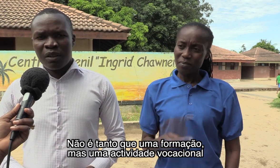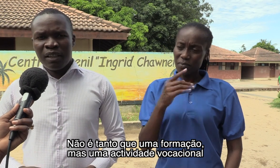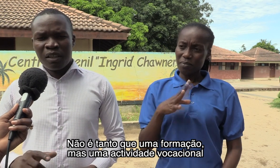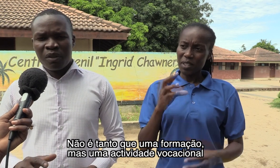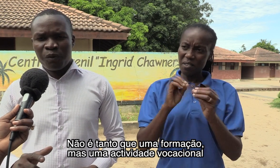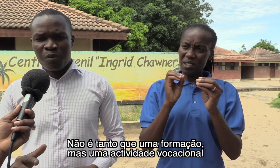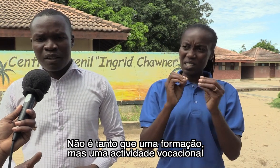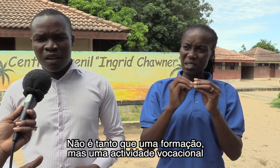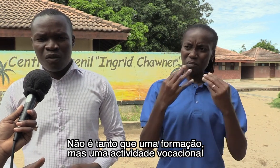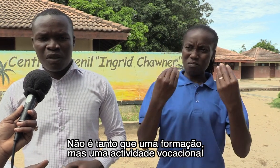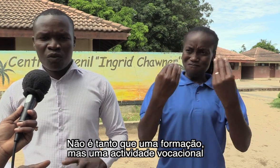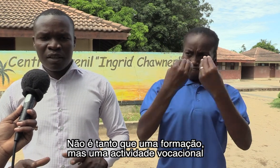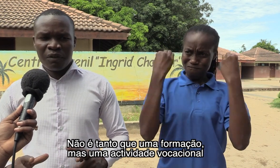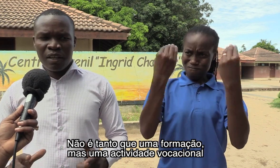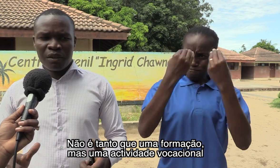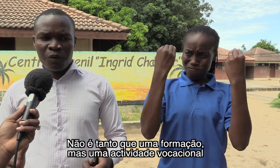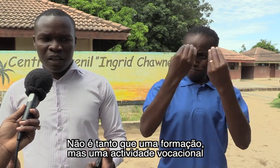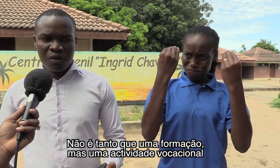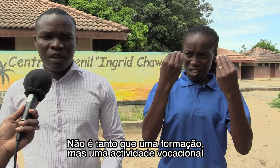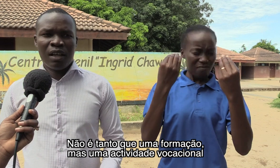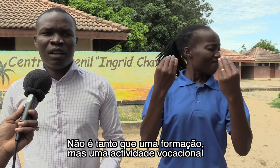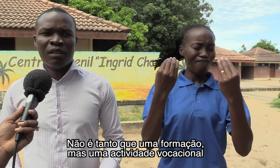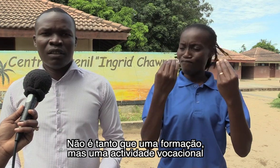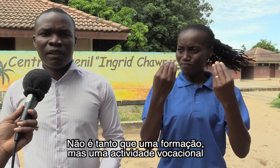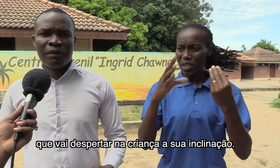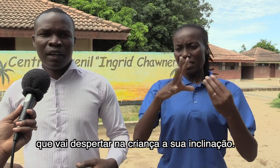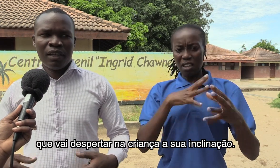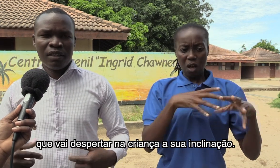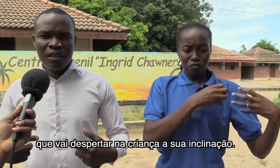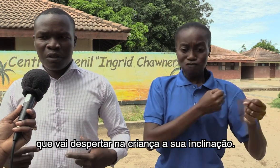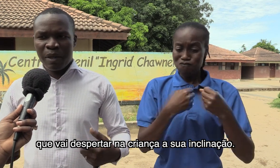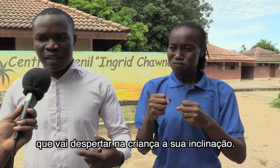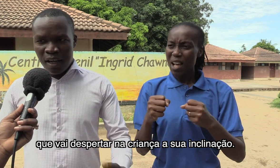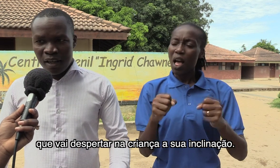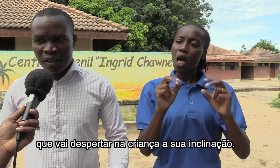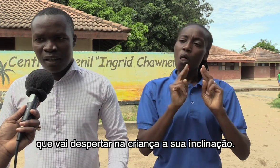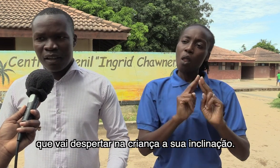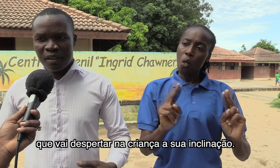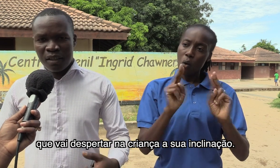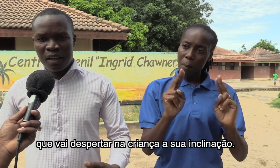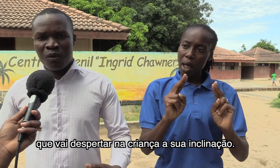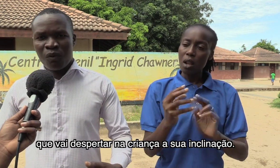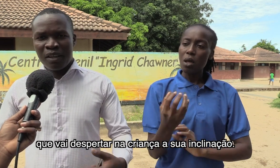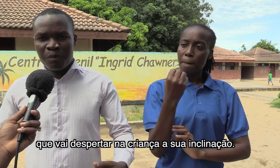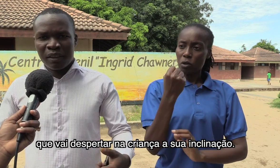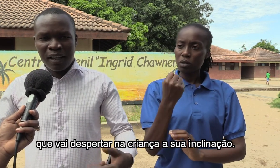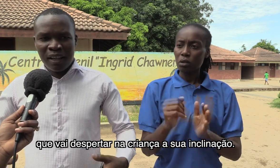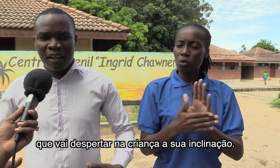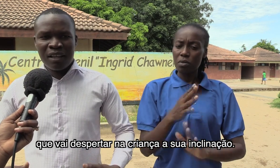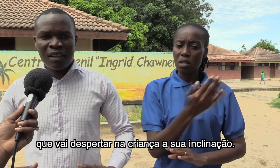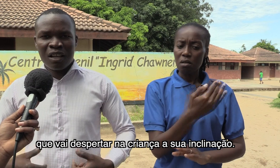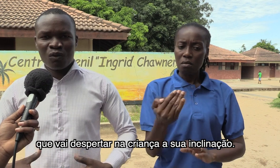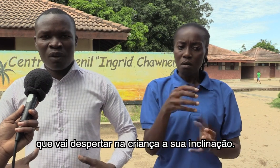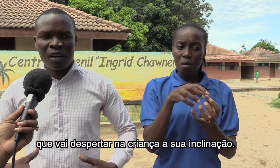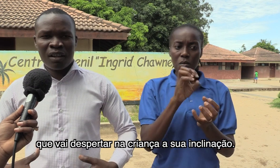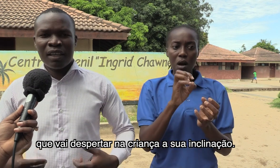Formação nem tanto que formação, mas uma atividade vocacional que vai despertar a necessidade ou vai despertar na